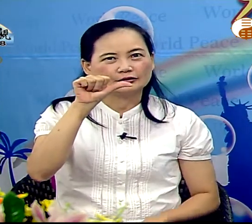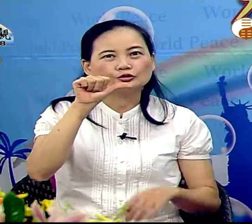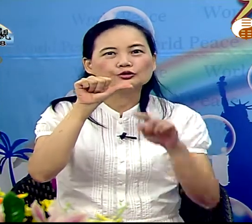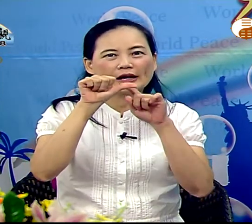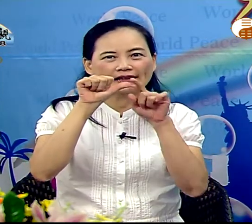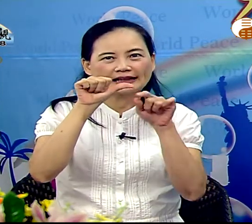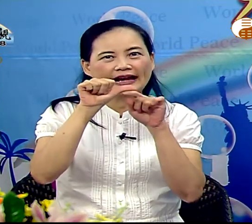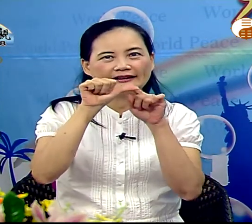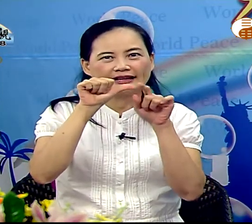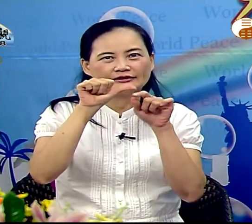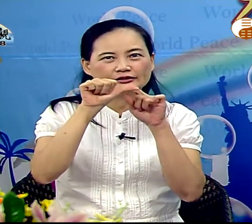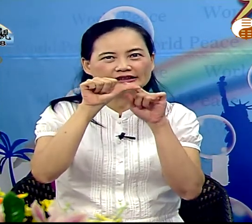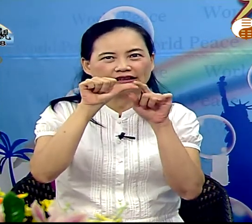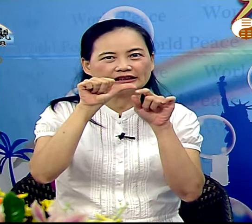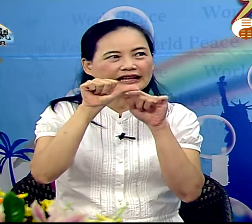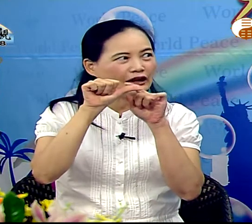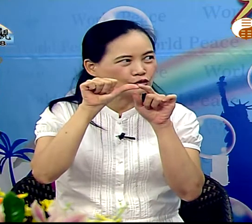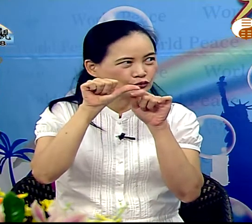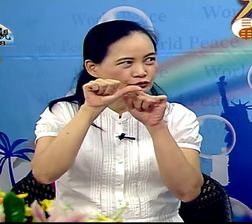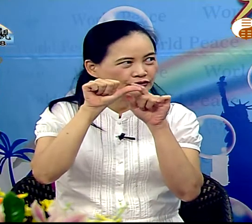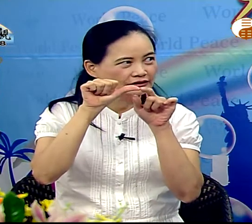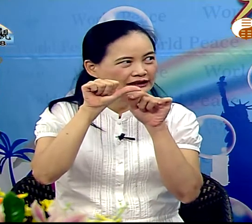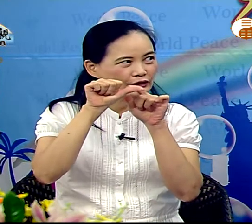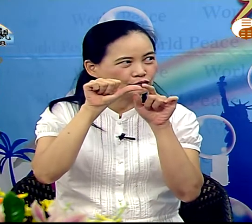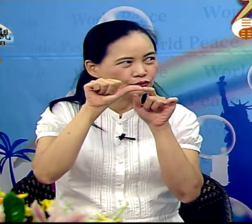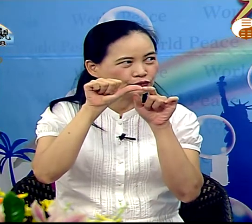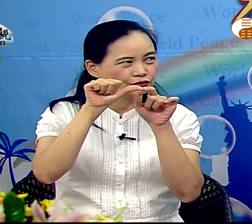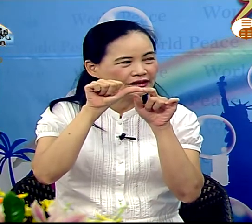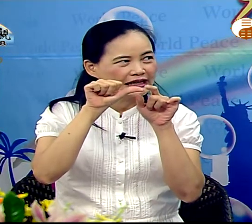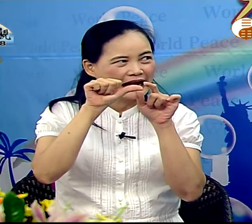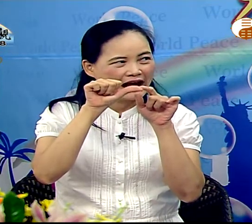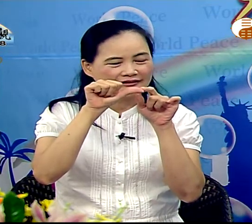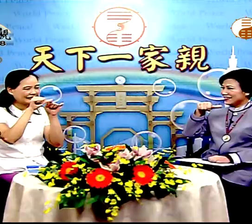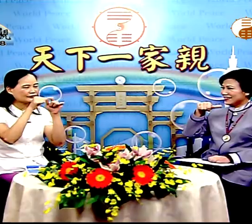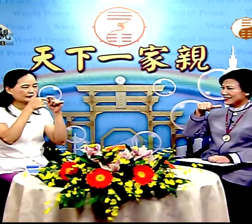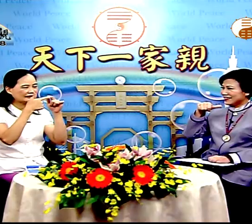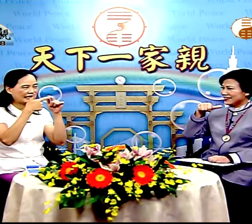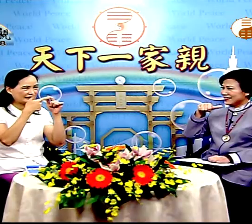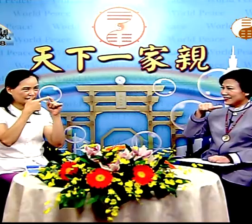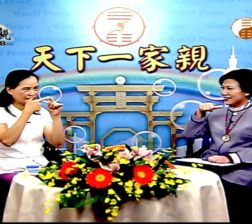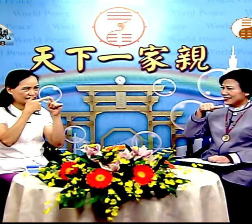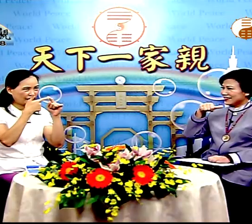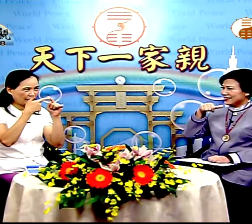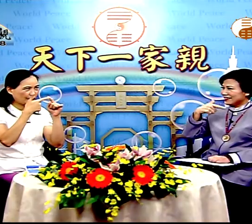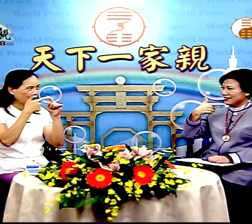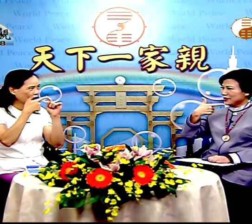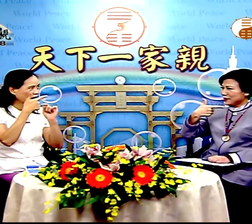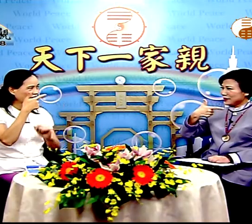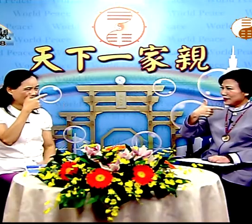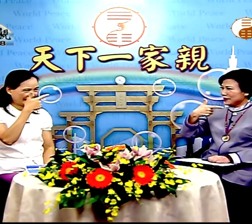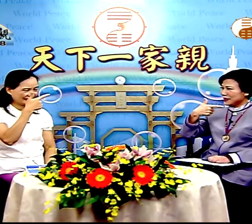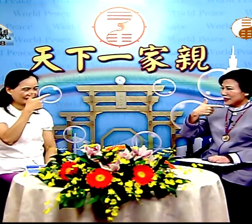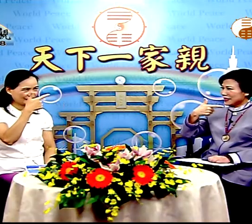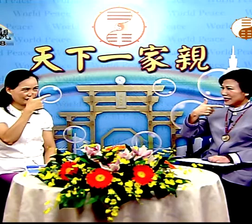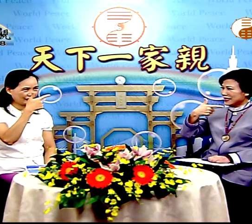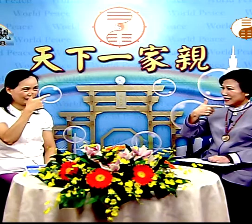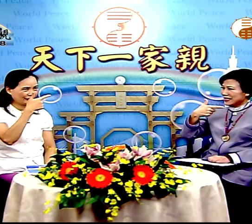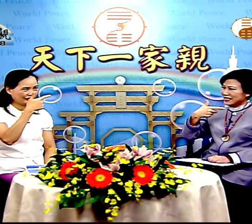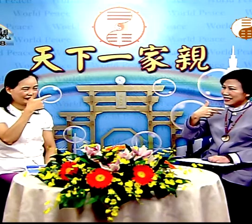珠算的概念，就是一个大珠，大珠珠。好，那所以这样就是六， 六， 哎，这个就是六，就